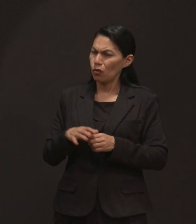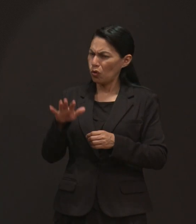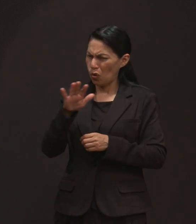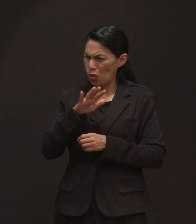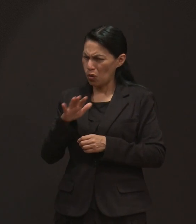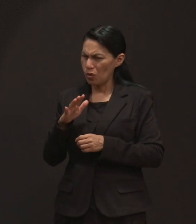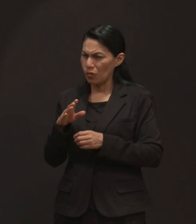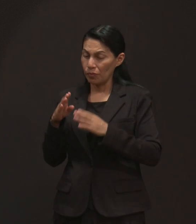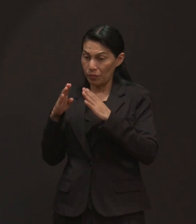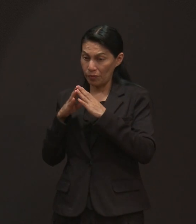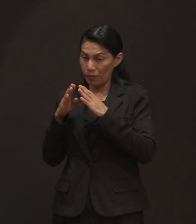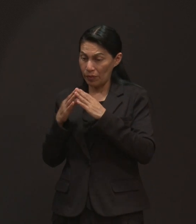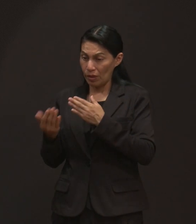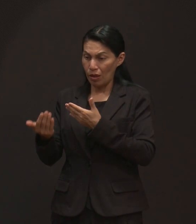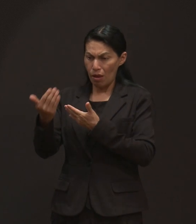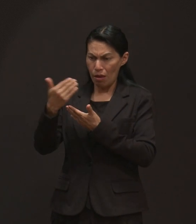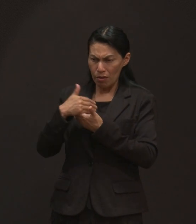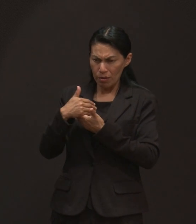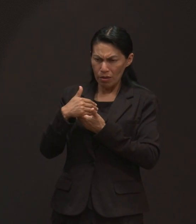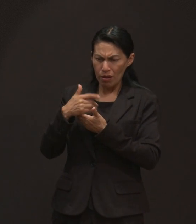que entra en casa,